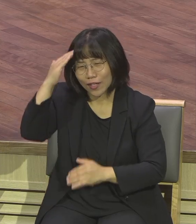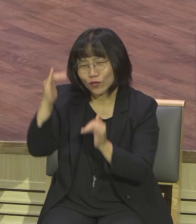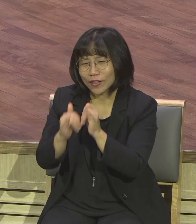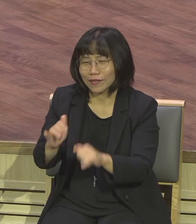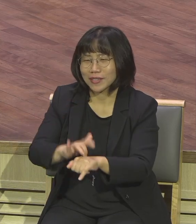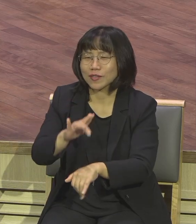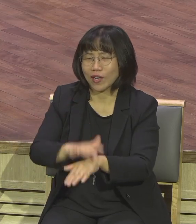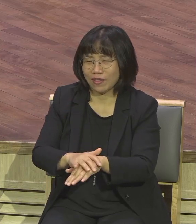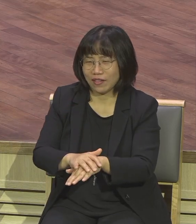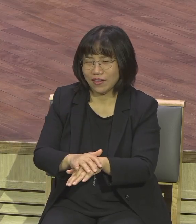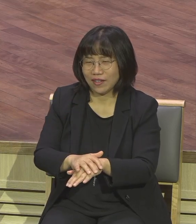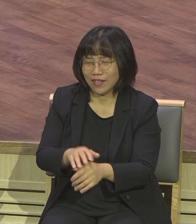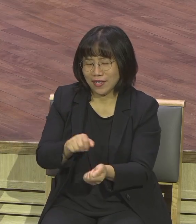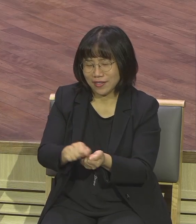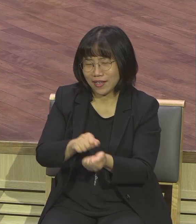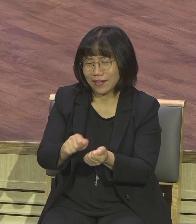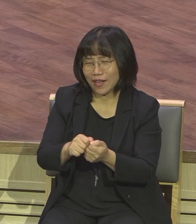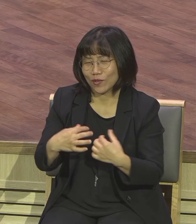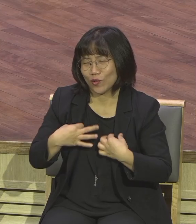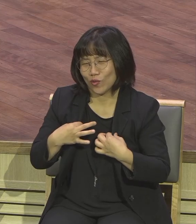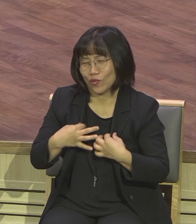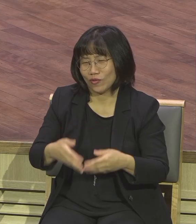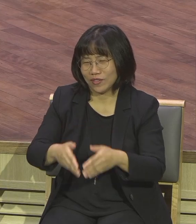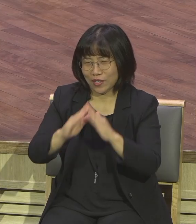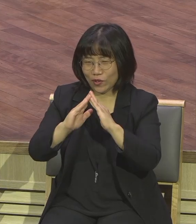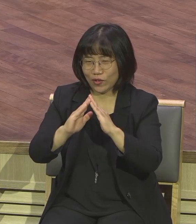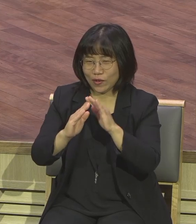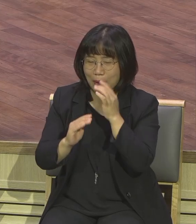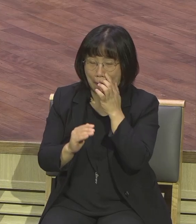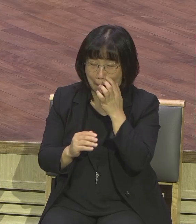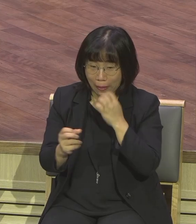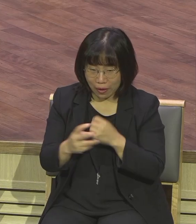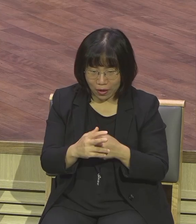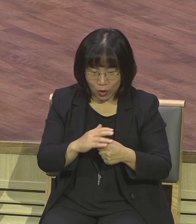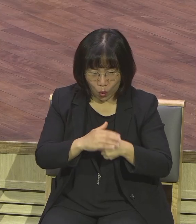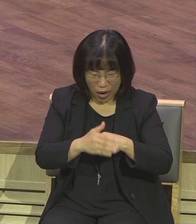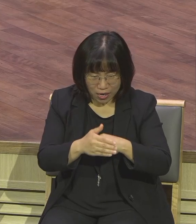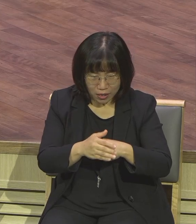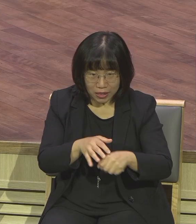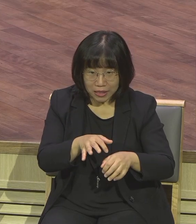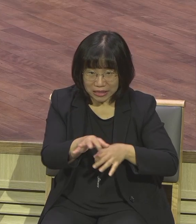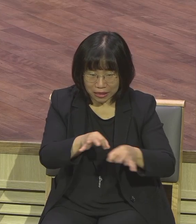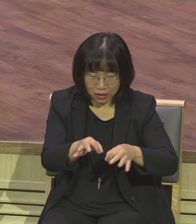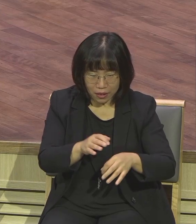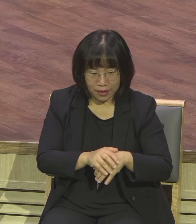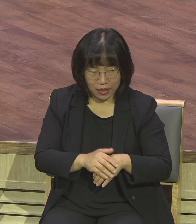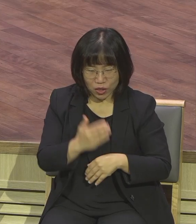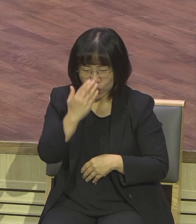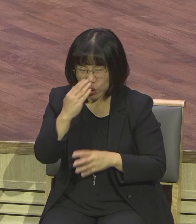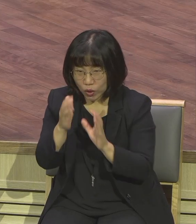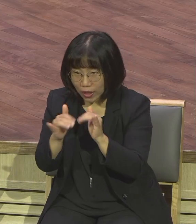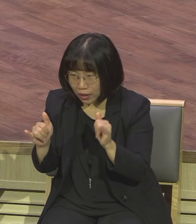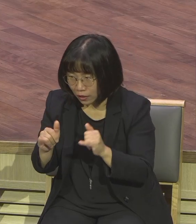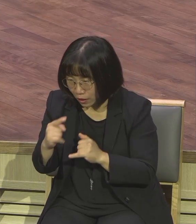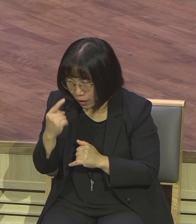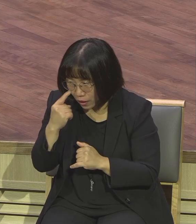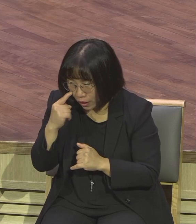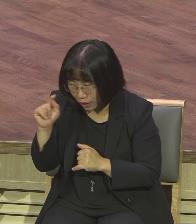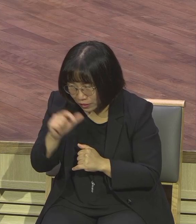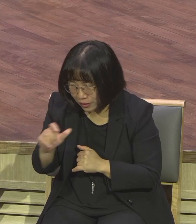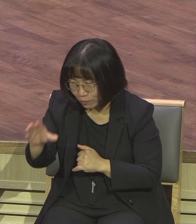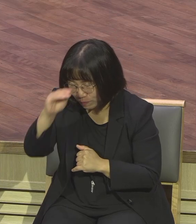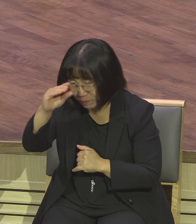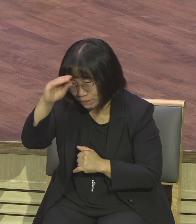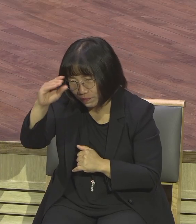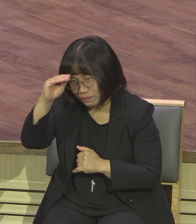비슷하니까 유대인들이 세탁소 하고 한국 사람 세탁소. 과일 장사 똑같이 한국 사람. 유대인 하고 나면 한국 사람 따라가요, 따라가.